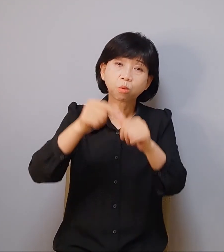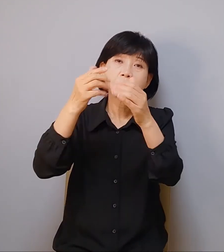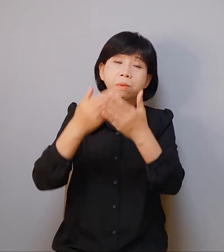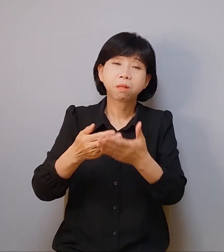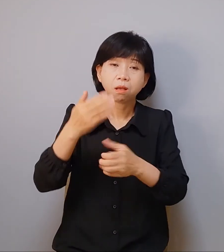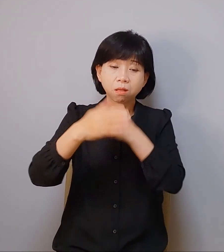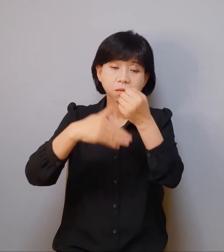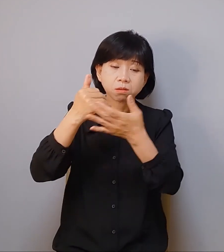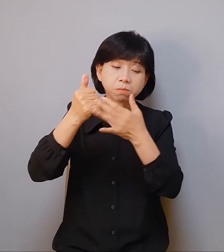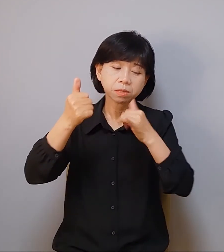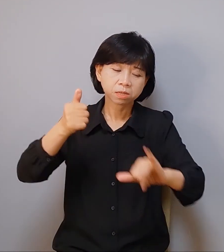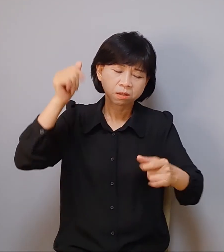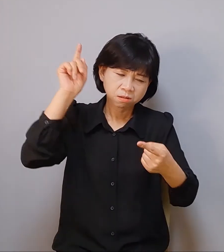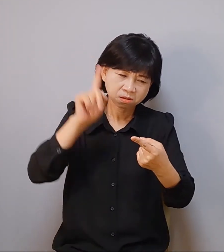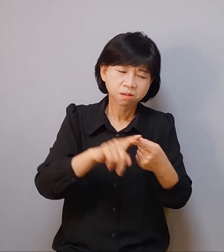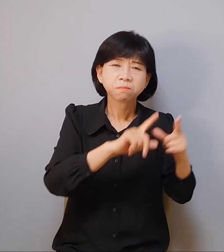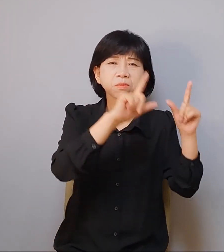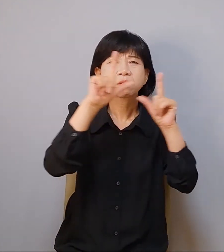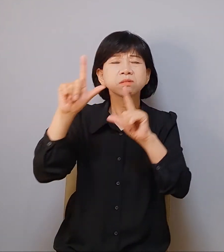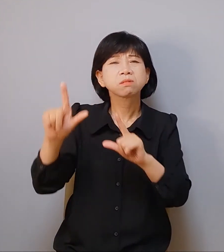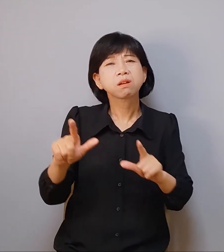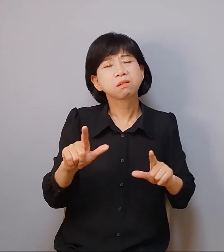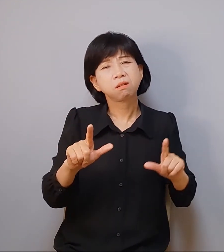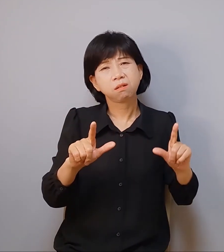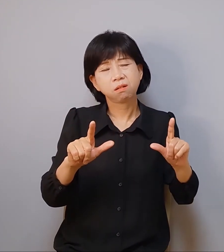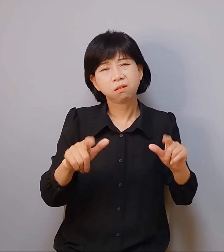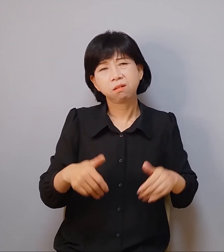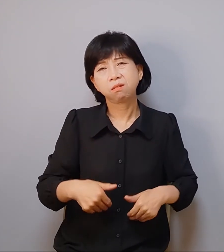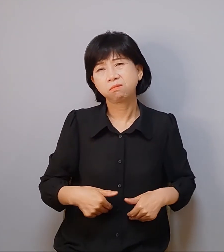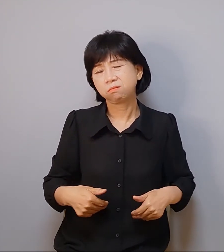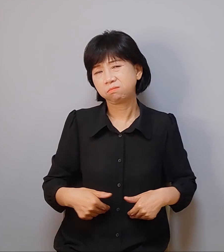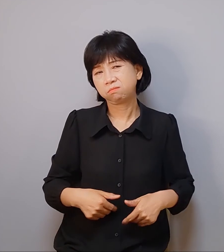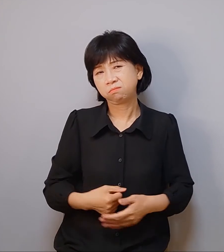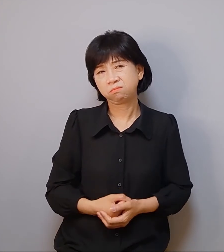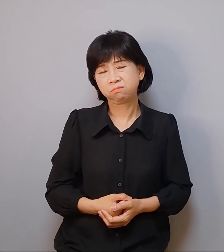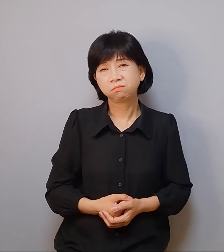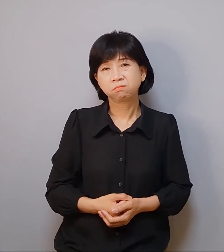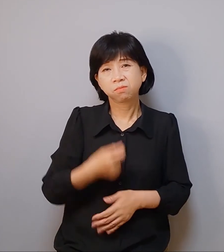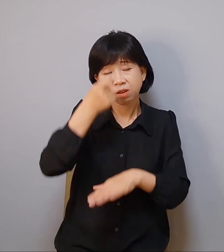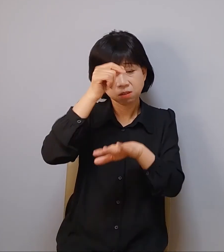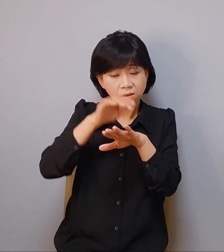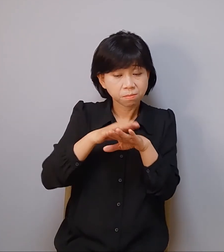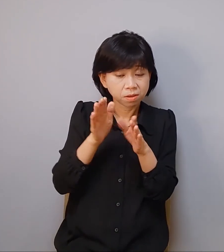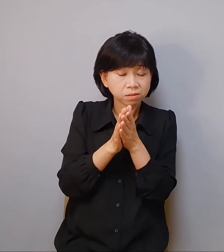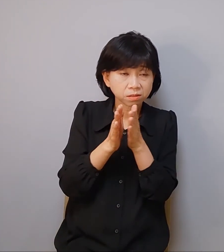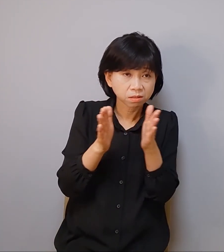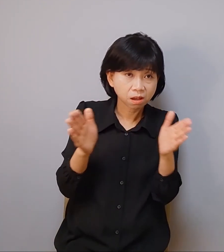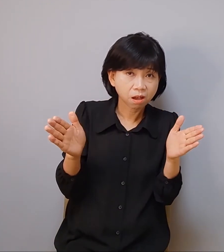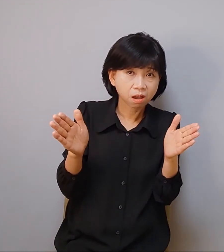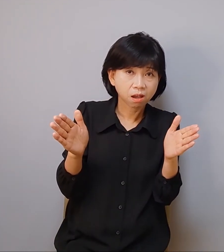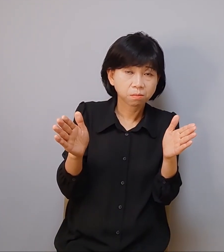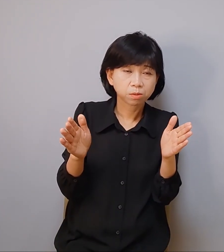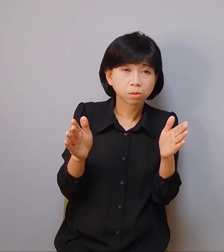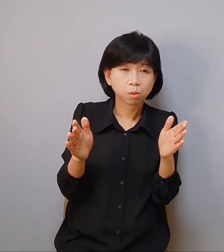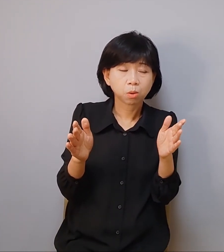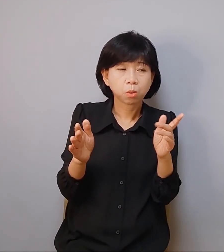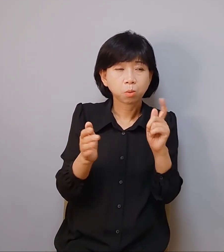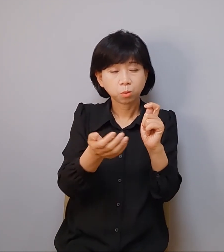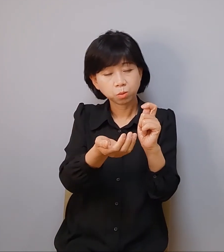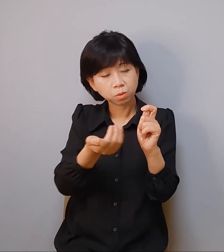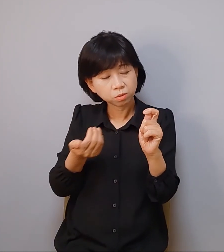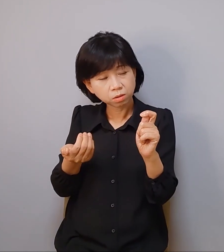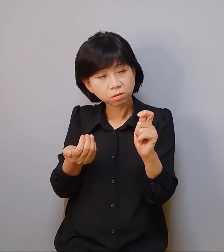줄 믿습니다. 오늘 예배가 시작되면서 고린도전서 13장